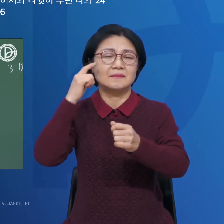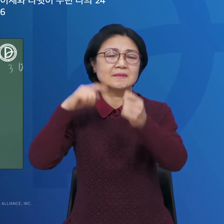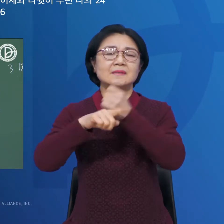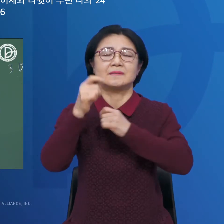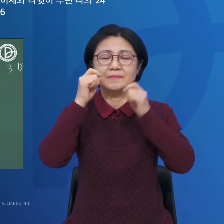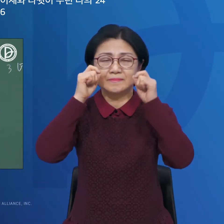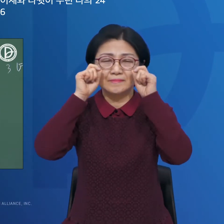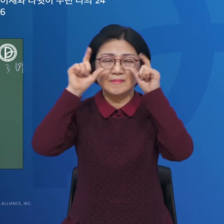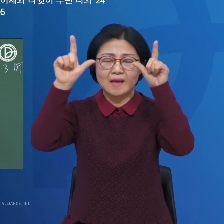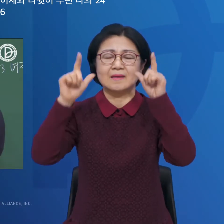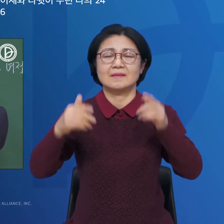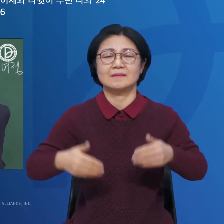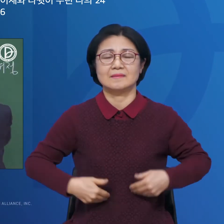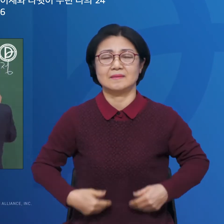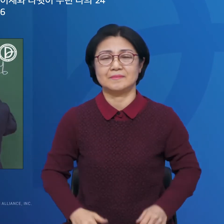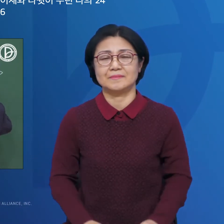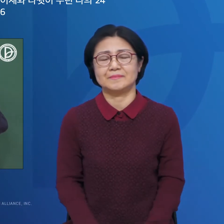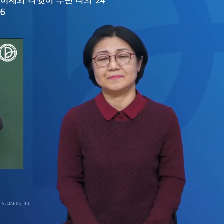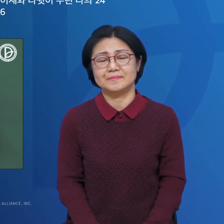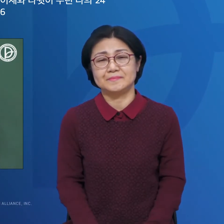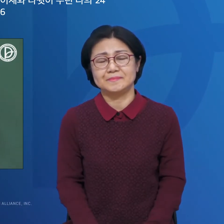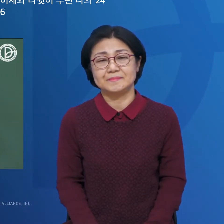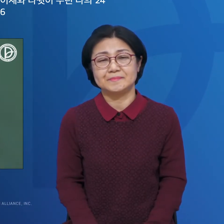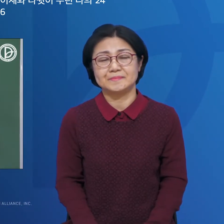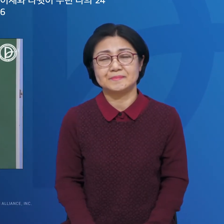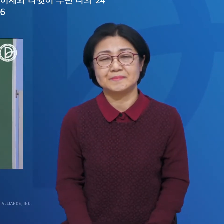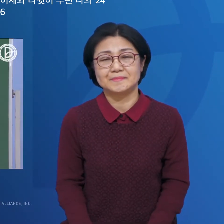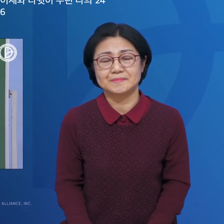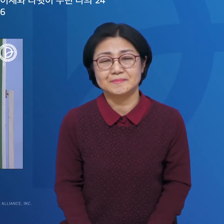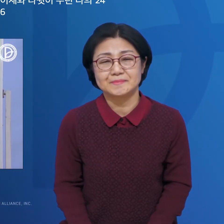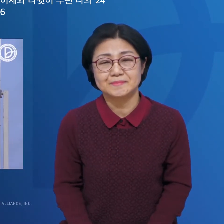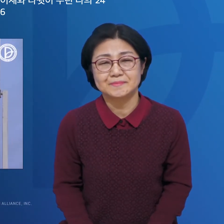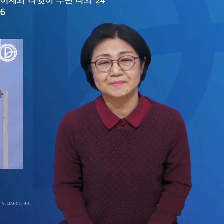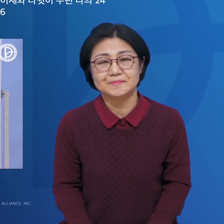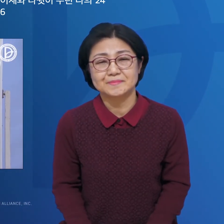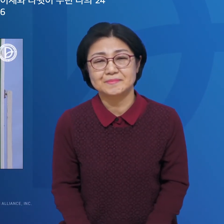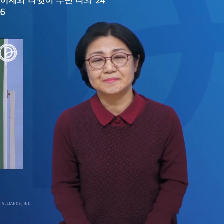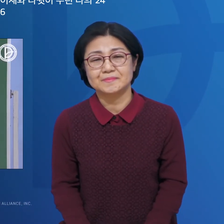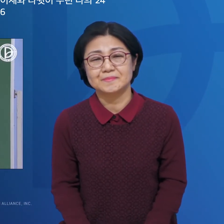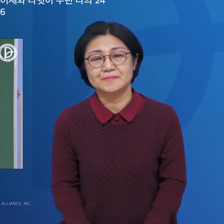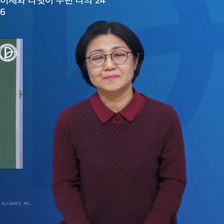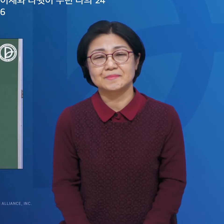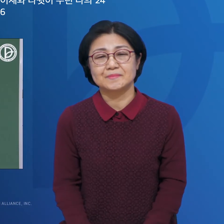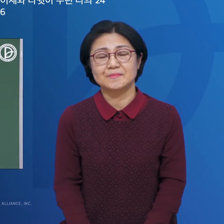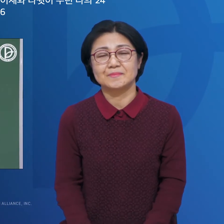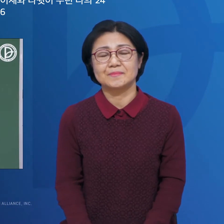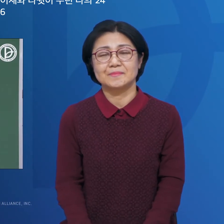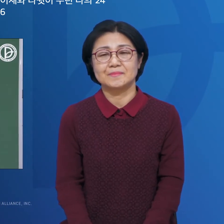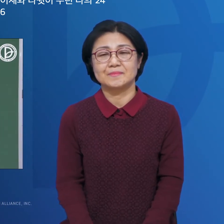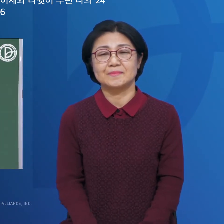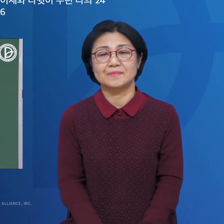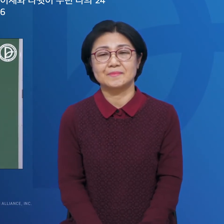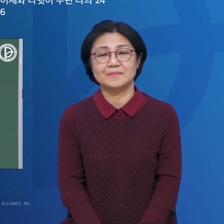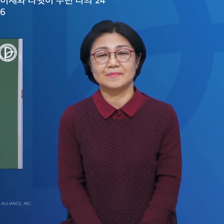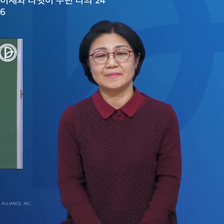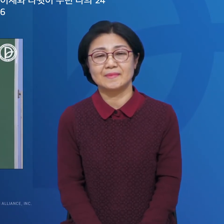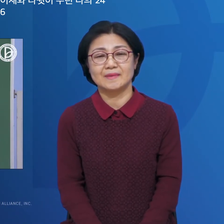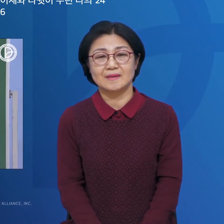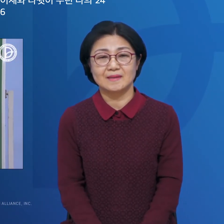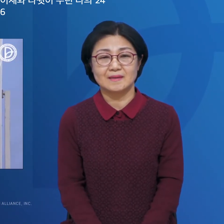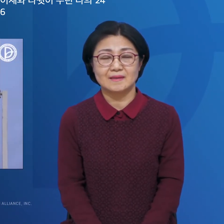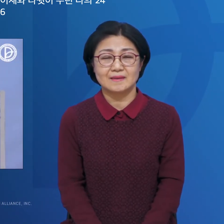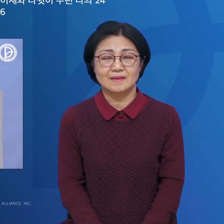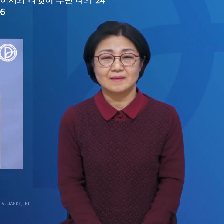순서가 조금 그 밖에 있습니다만은 벌써 목동지로 있을 때